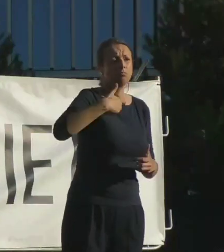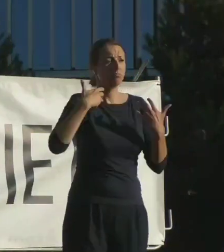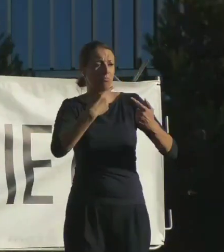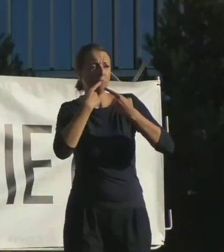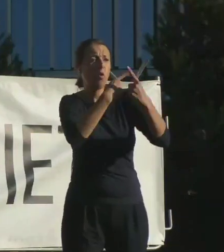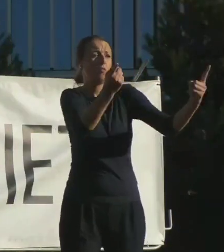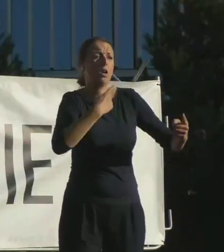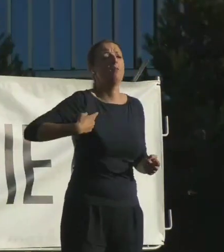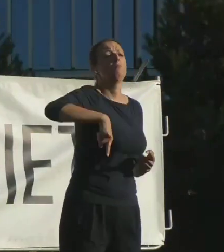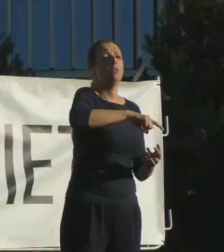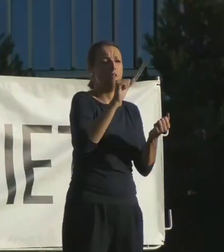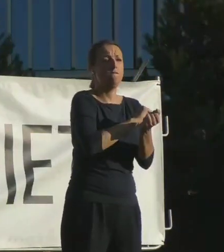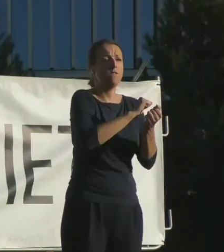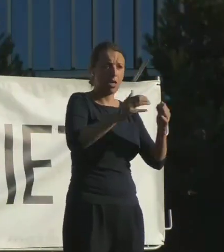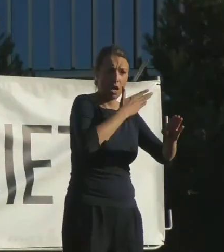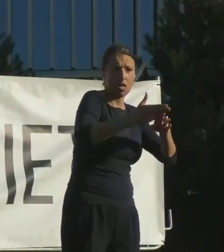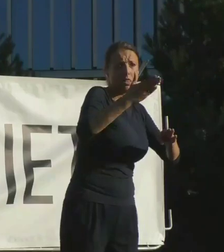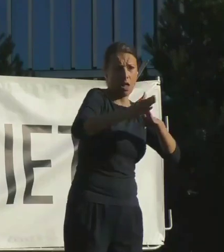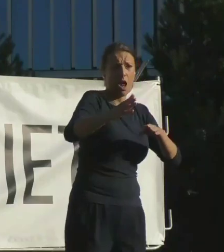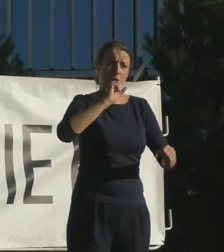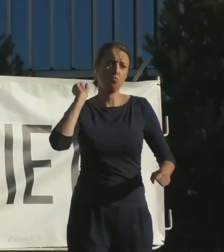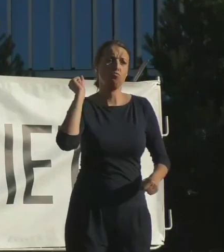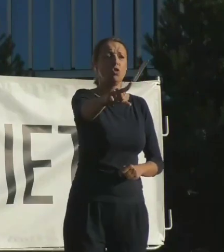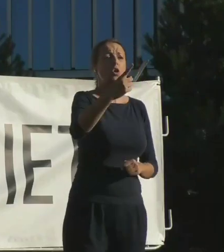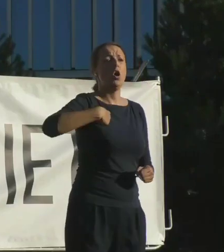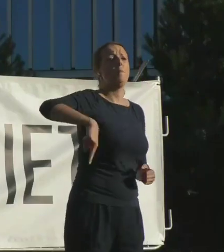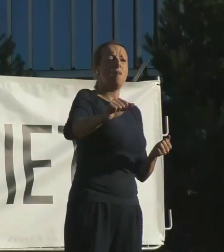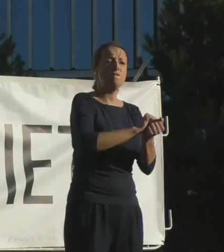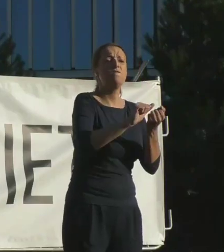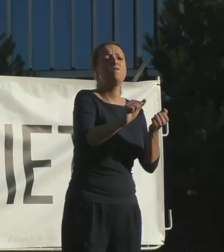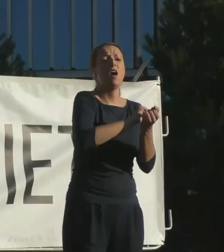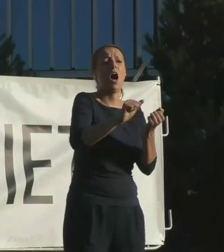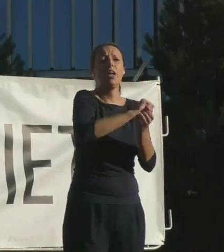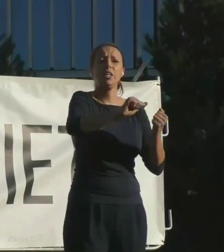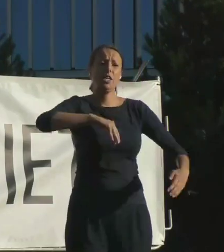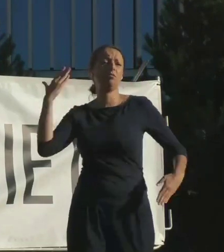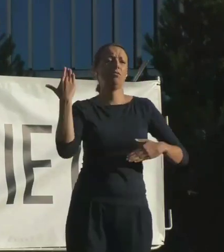nasza walka trwa i my będziemy walczyć aż do skutku.